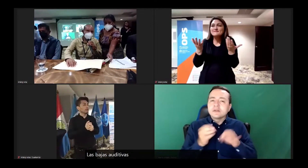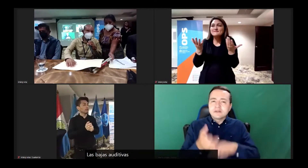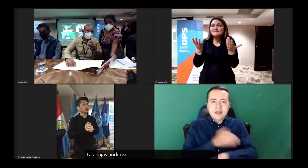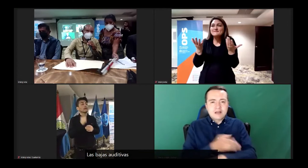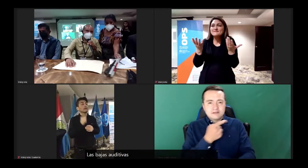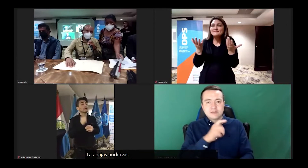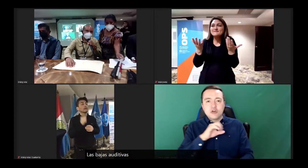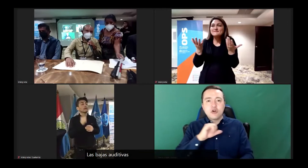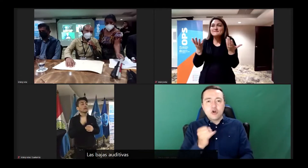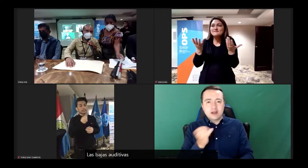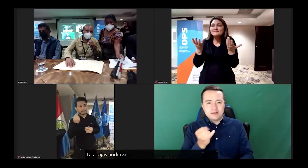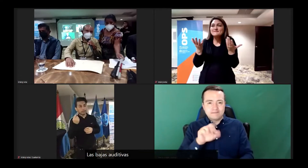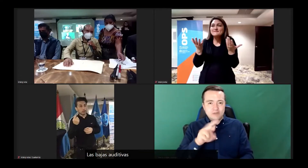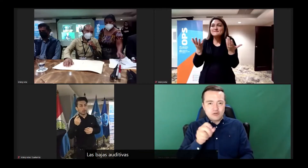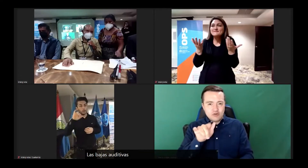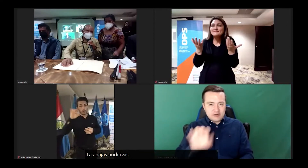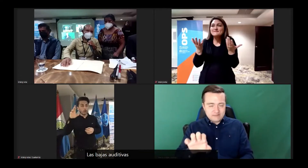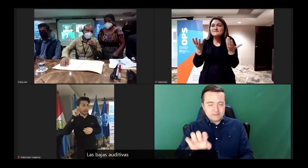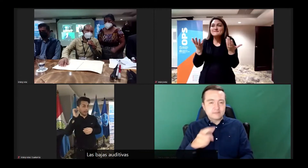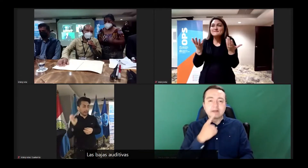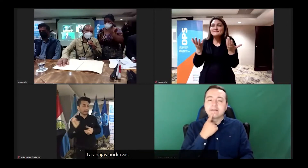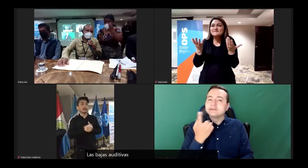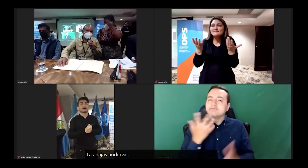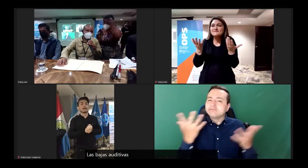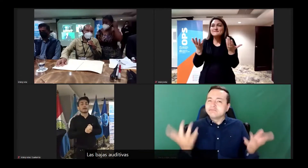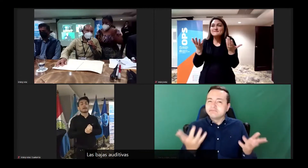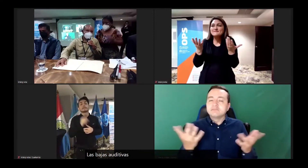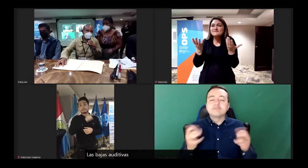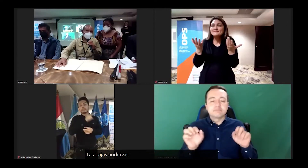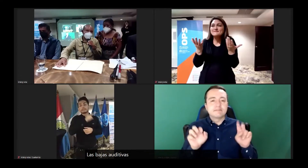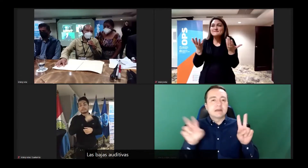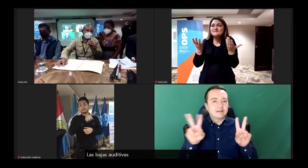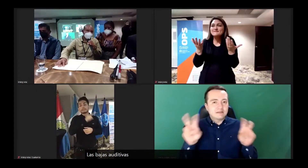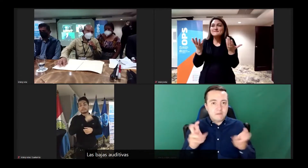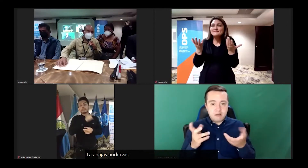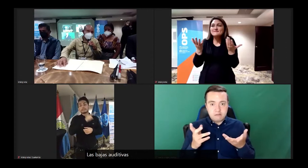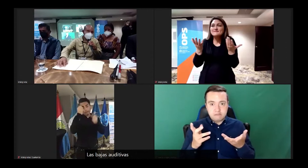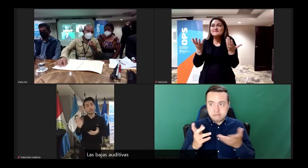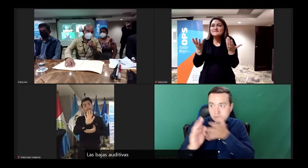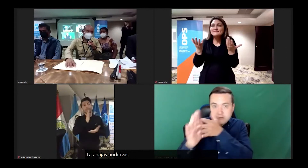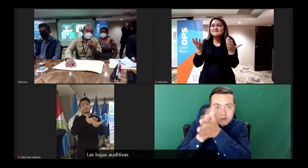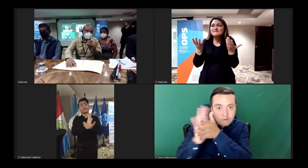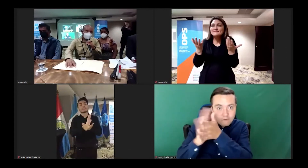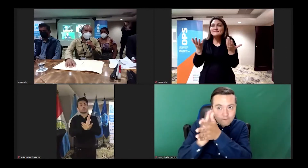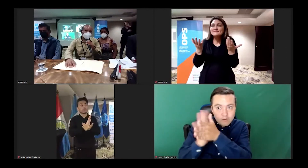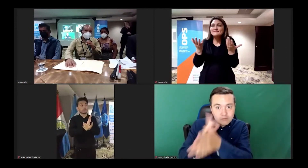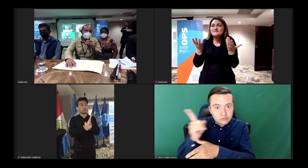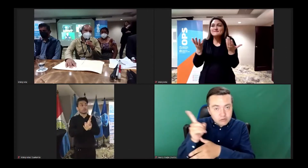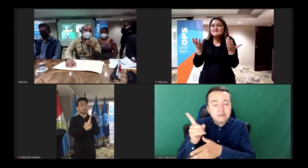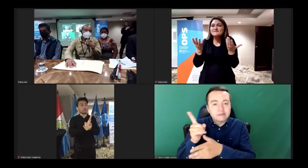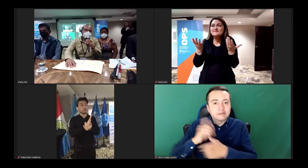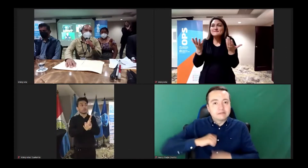Jorge respecto a la información como un derecho, porque